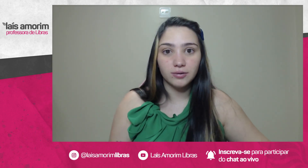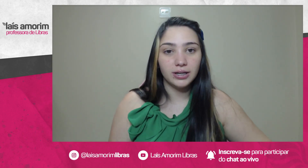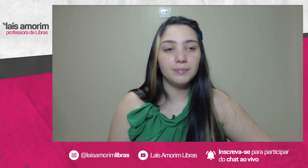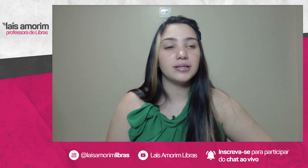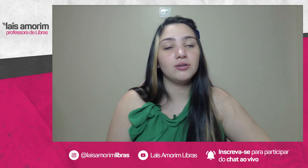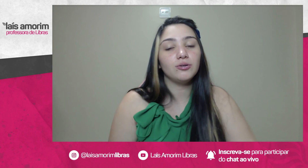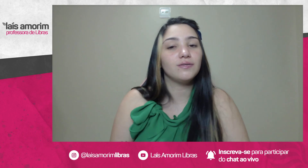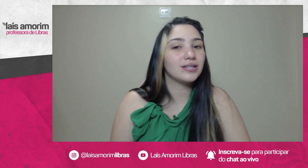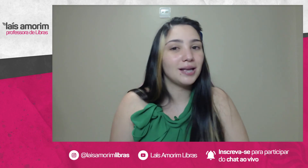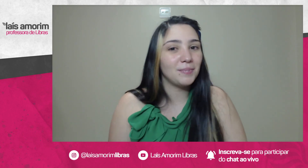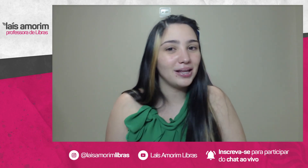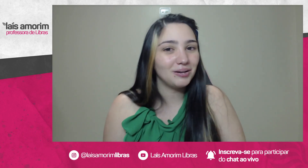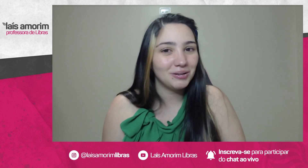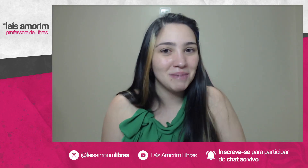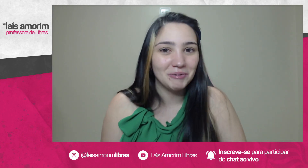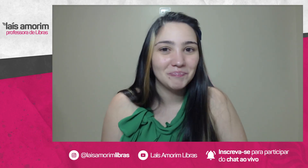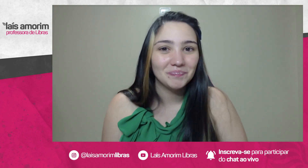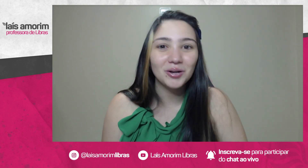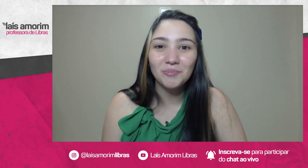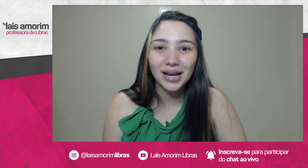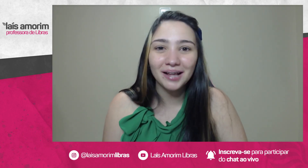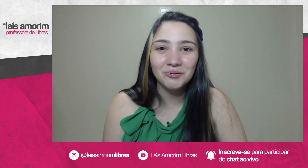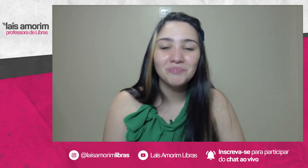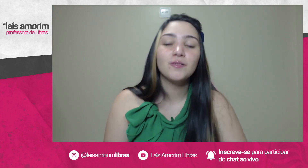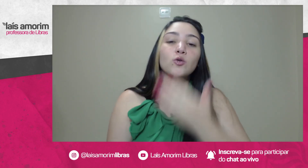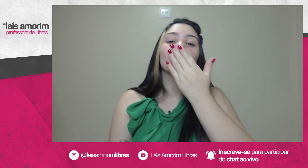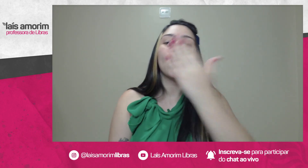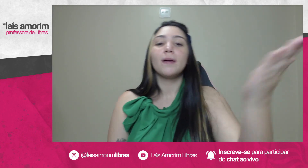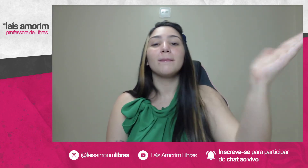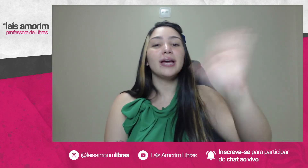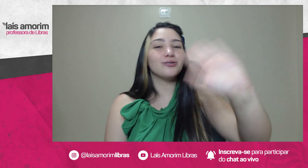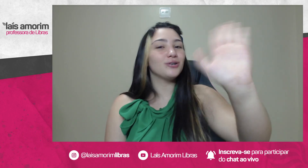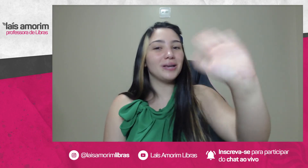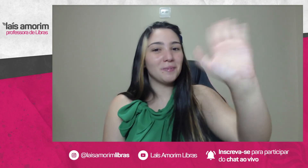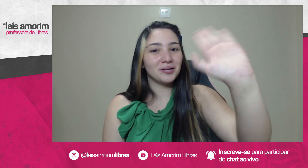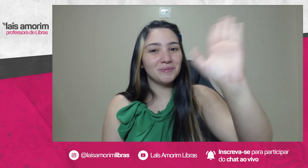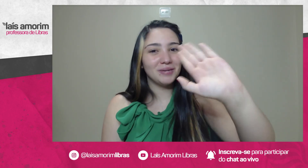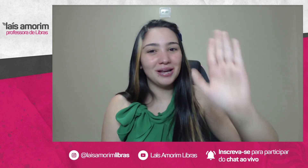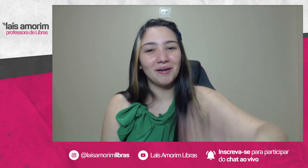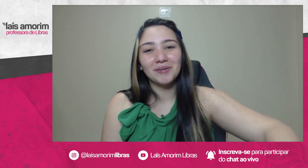Libras e tudo que você tá aprendendo também. Combinado? Beijo, até a próxima mini aula.